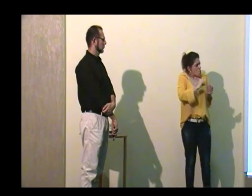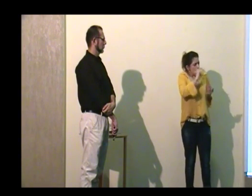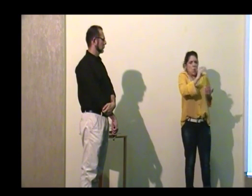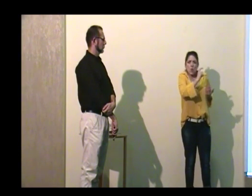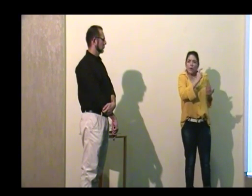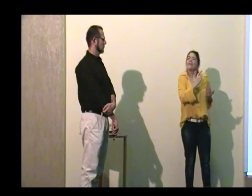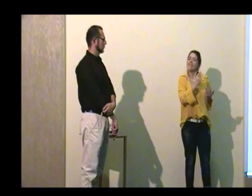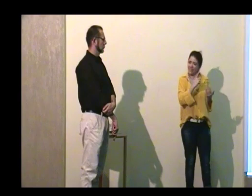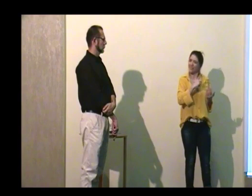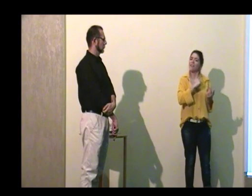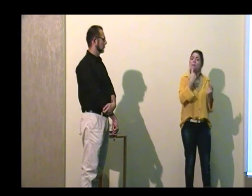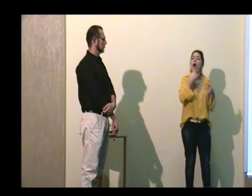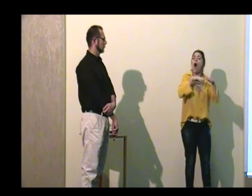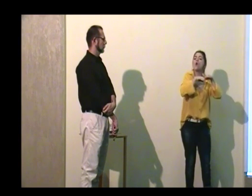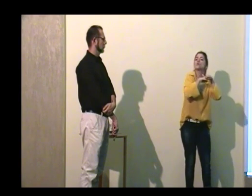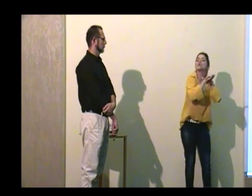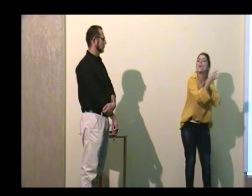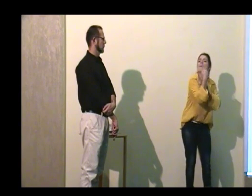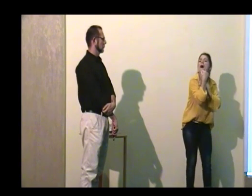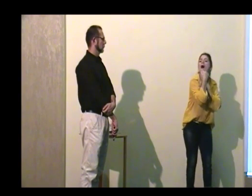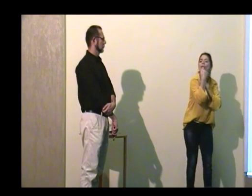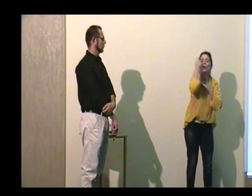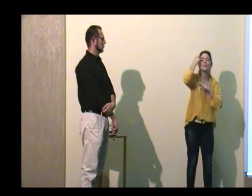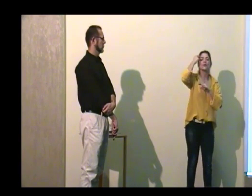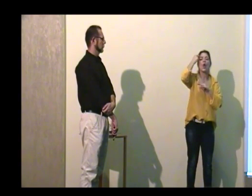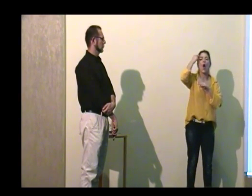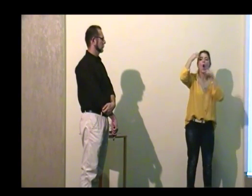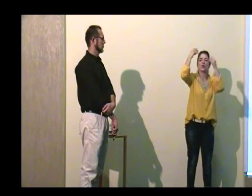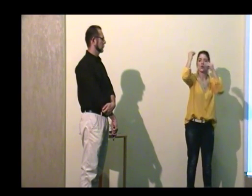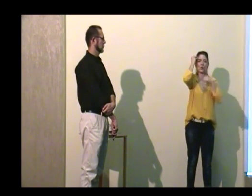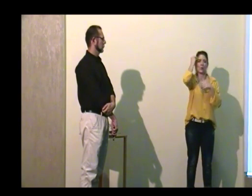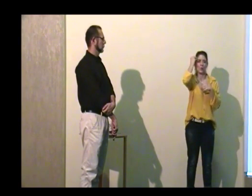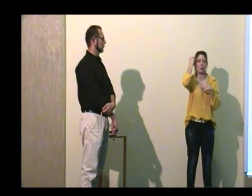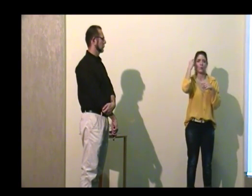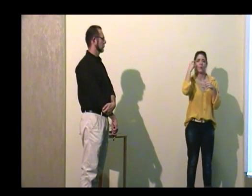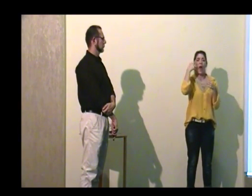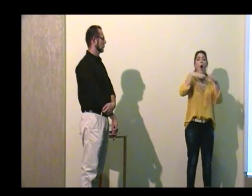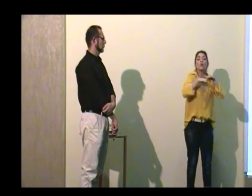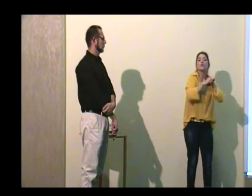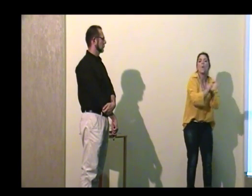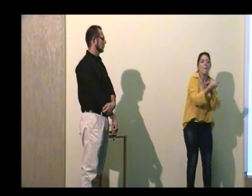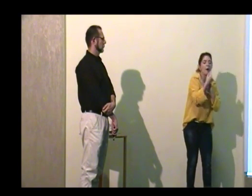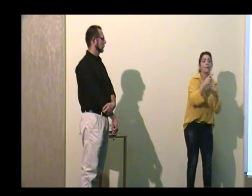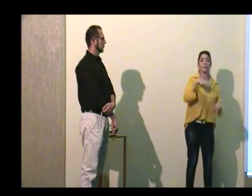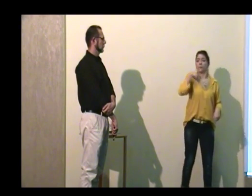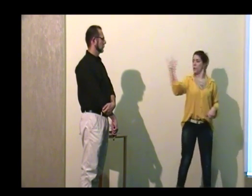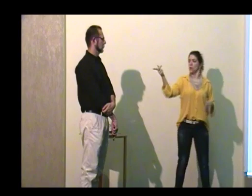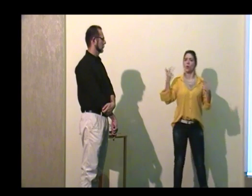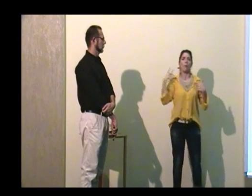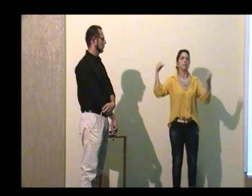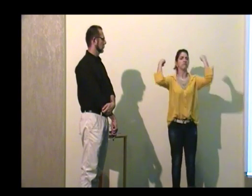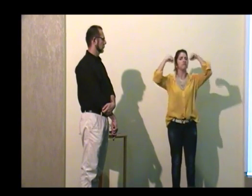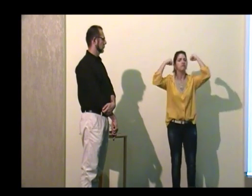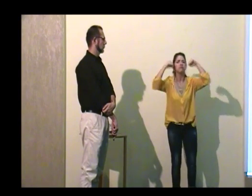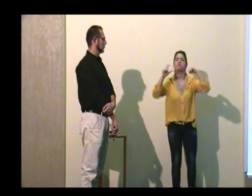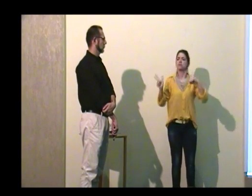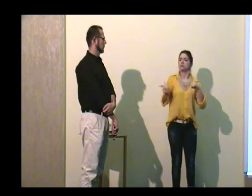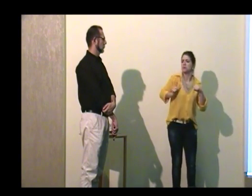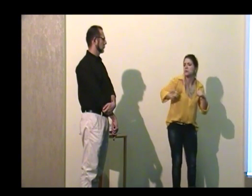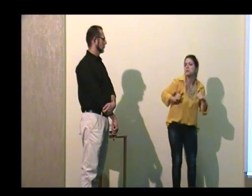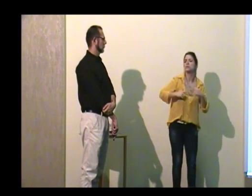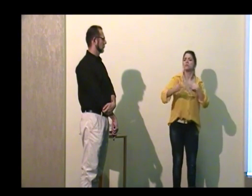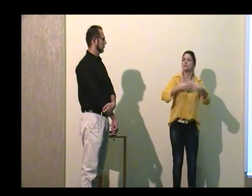não tem diabetes, ele sente o doce com mais facilidade. O diabético tem dificuldade. E às